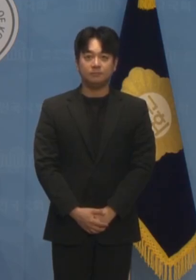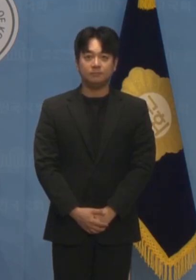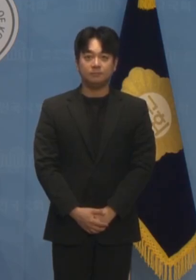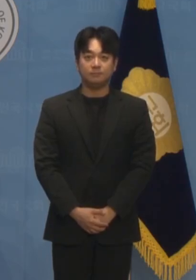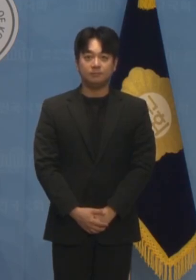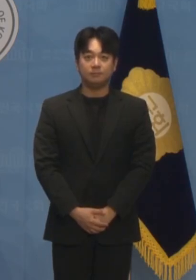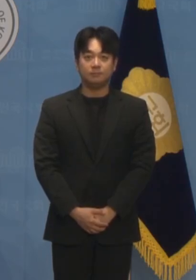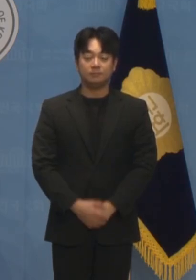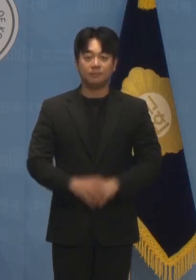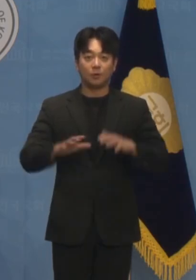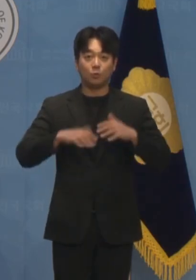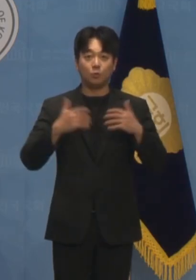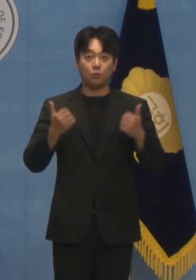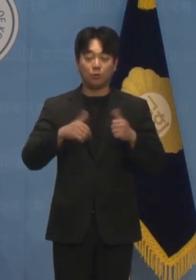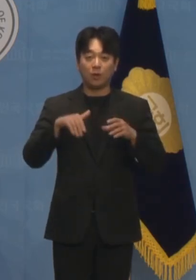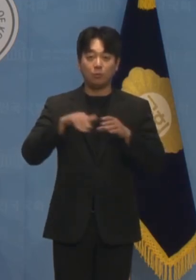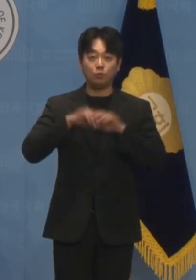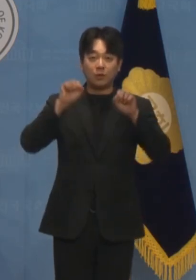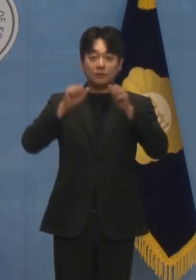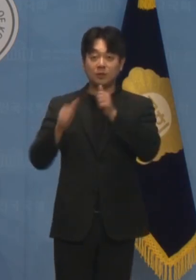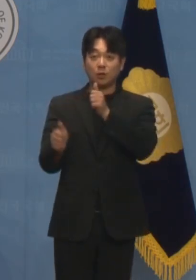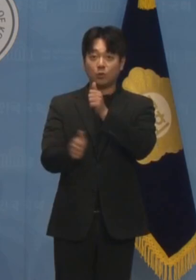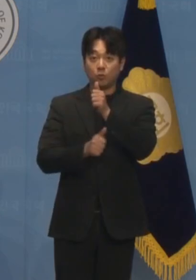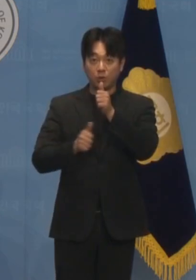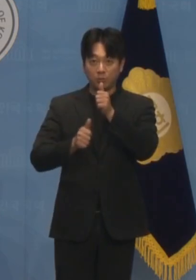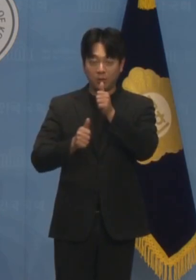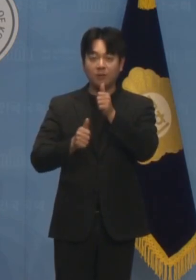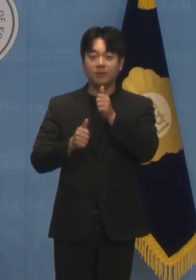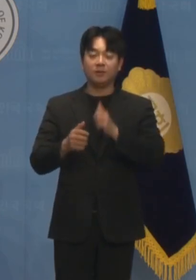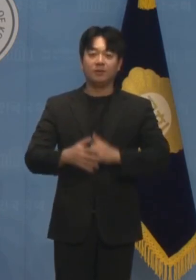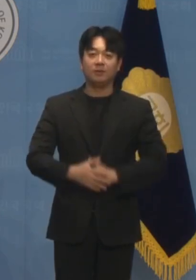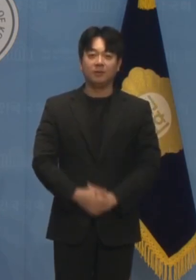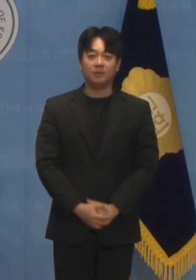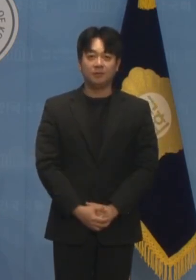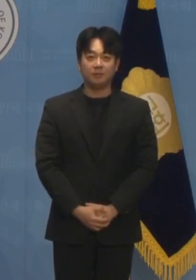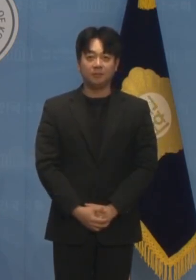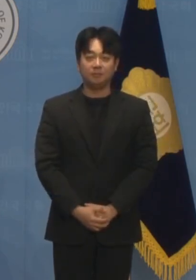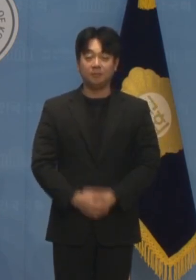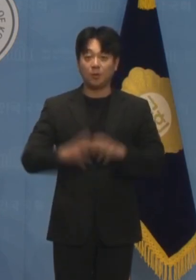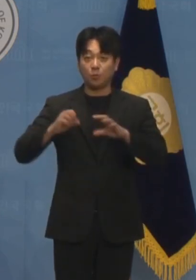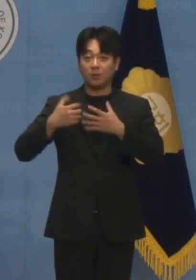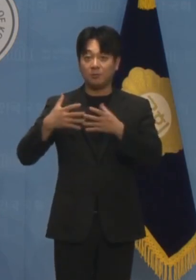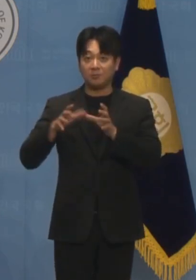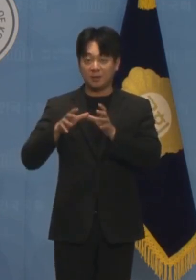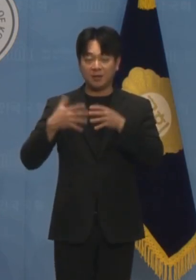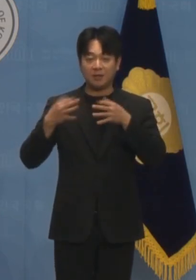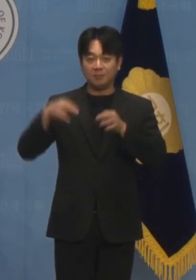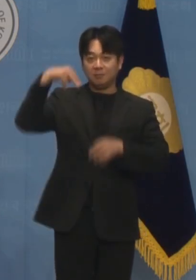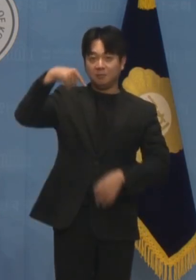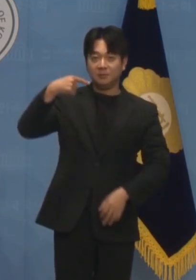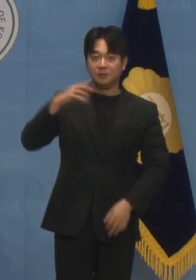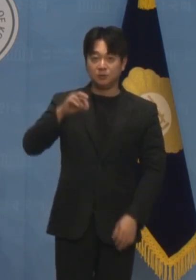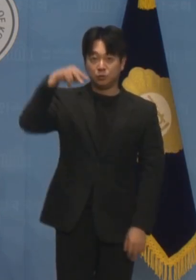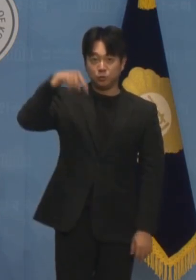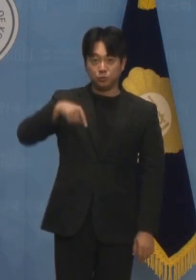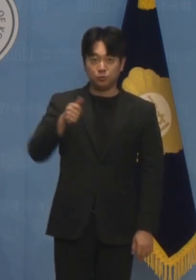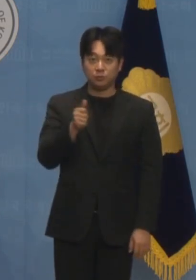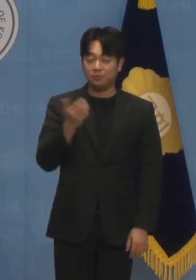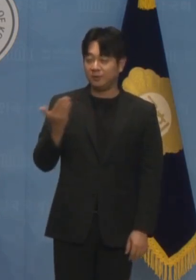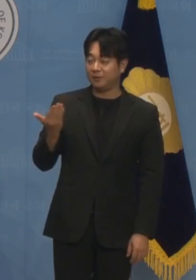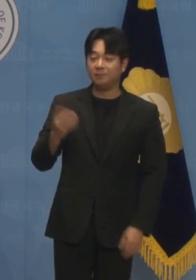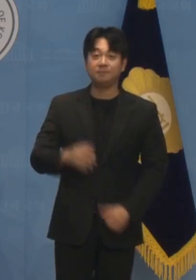국회 문화체육관광위원회 소속 대구 북구을 출신 국민의힘 김성수입니다.